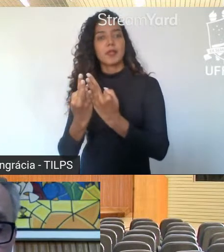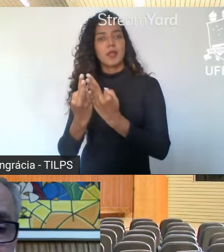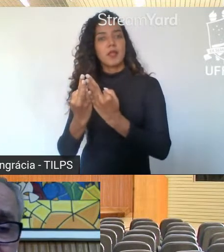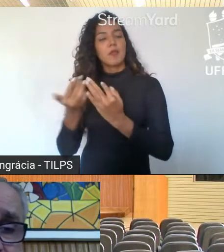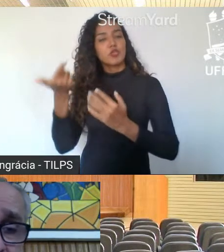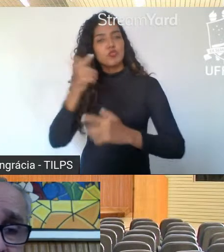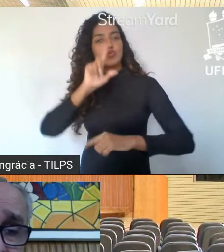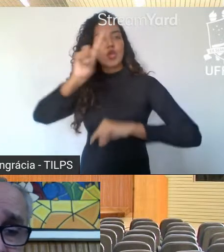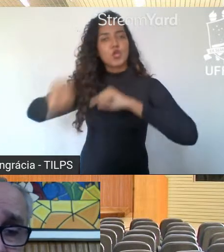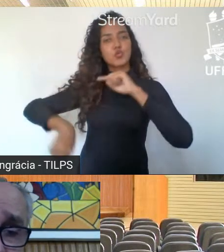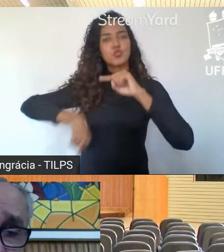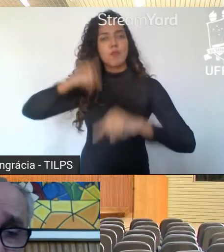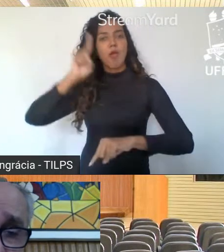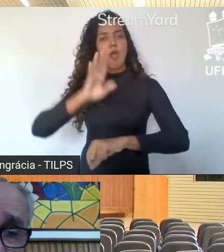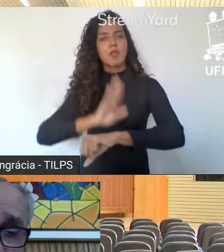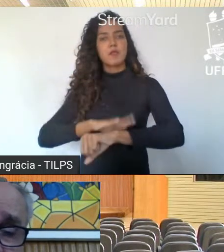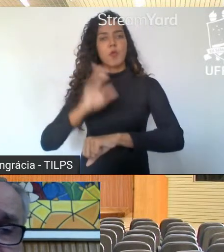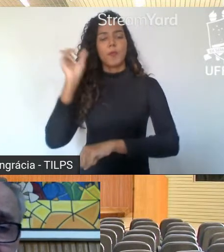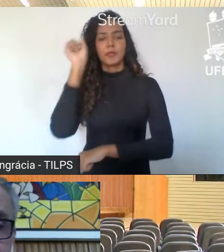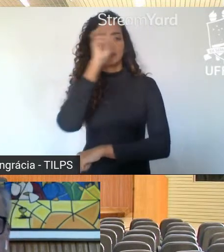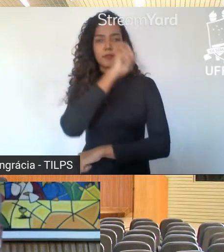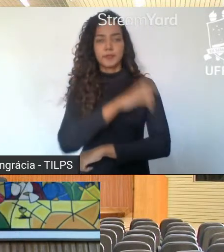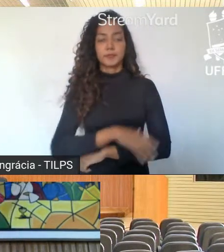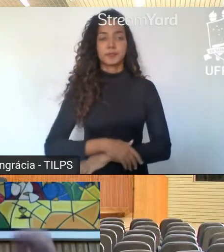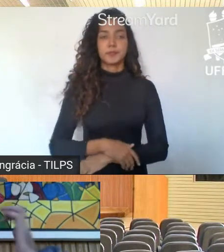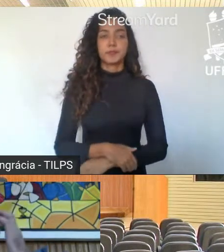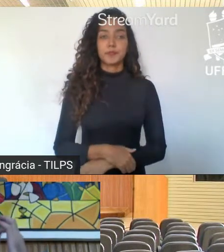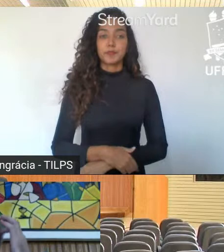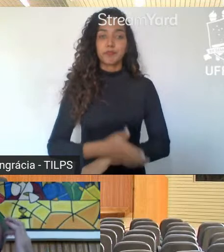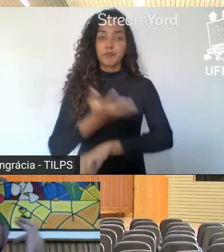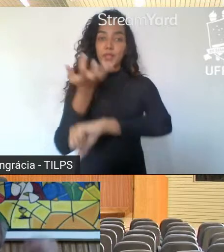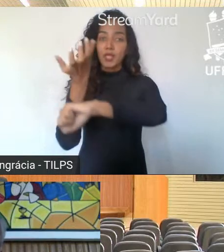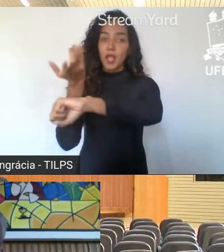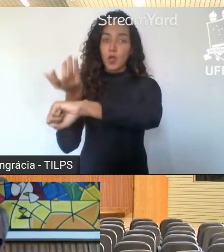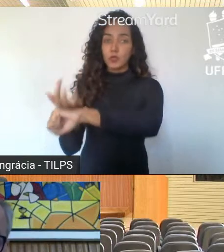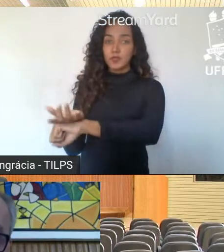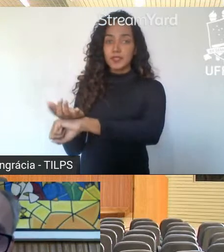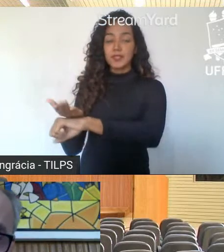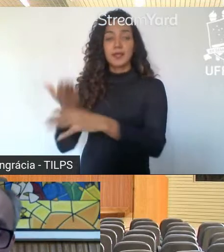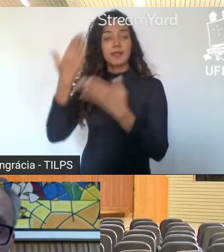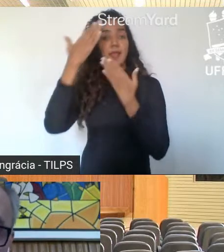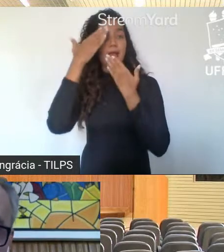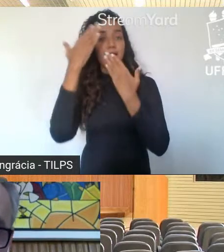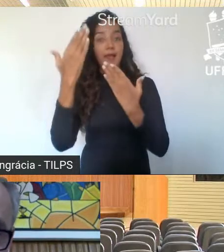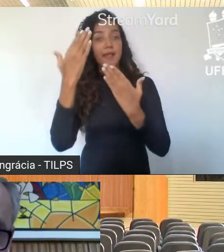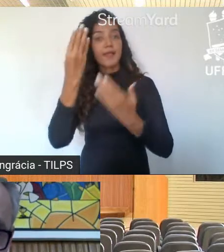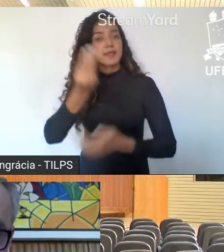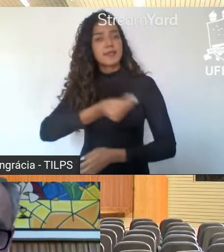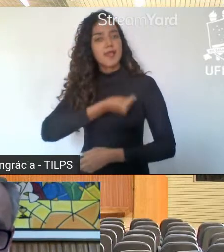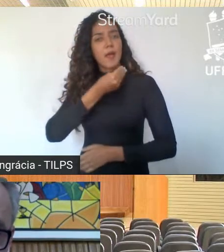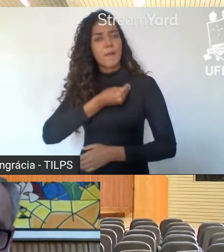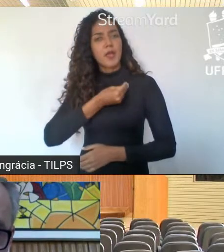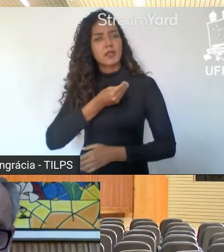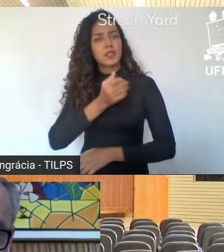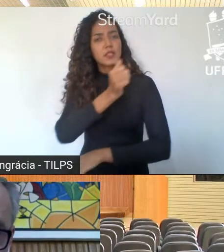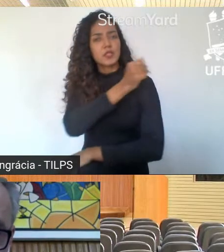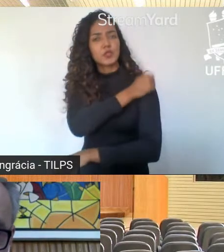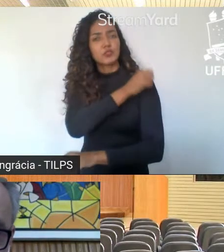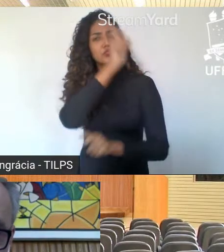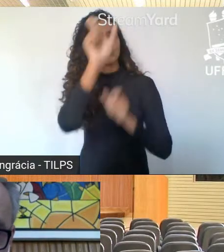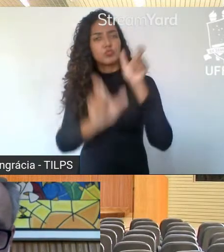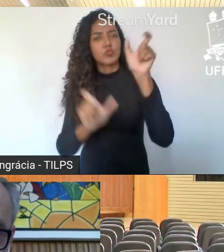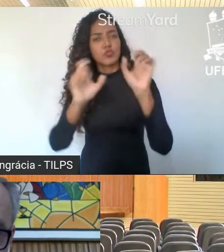Por favor, Pedro. A Universidade Federal Rural de Pernambuco agradece a presença remota dos estudantes,